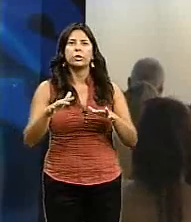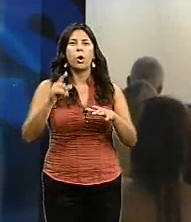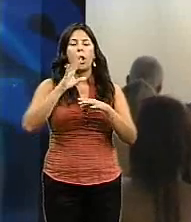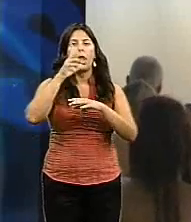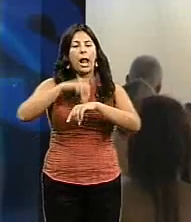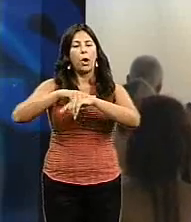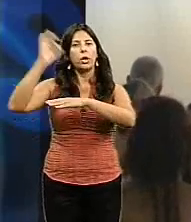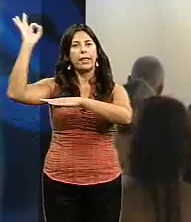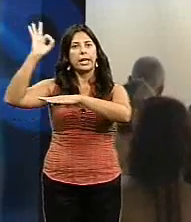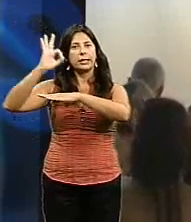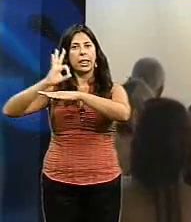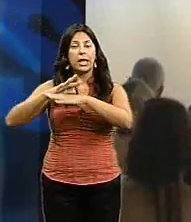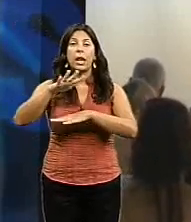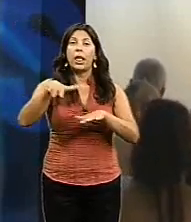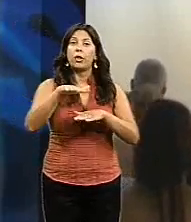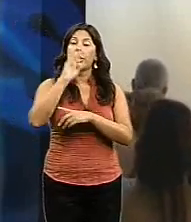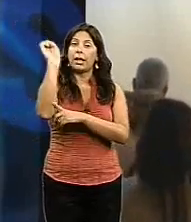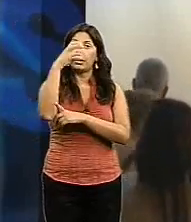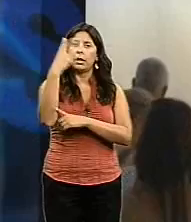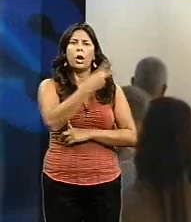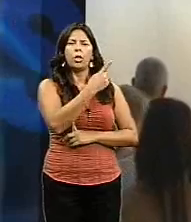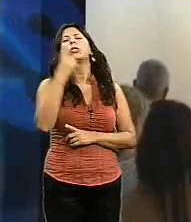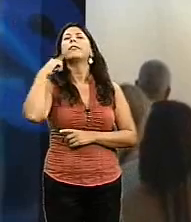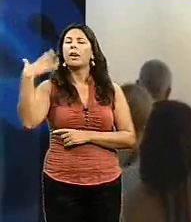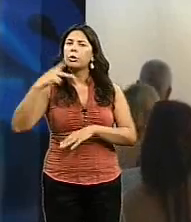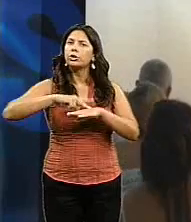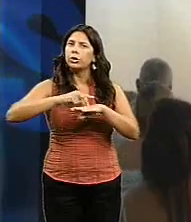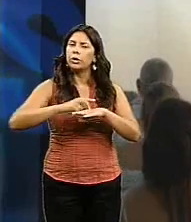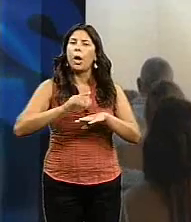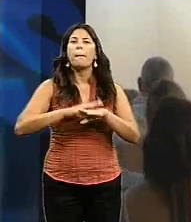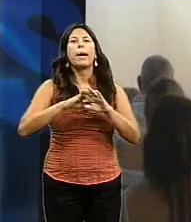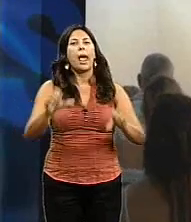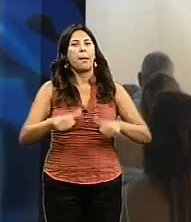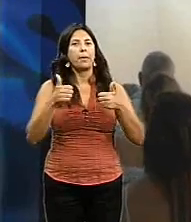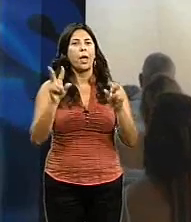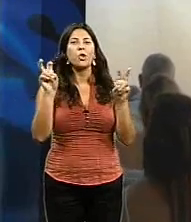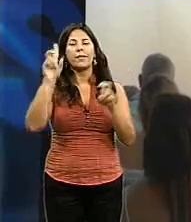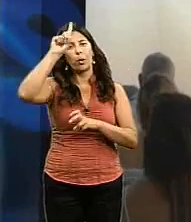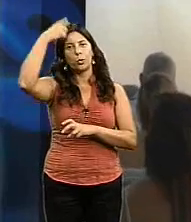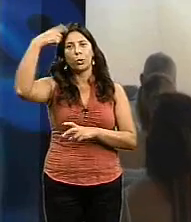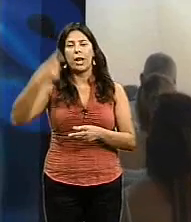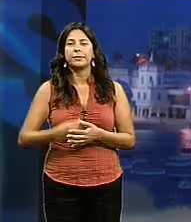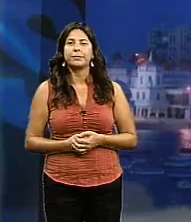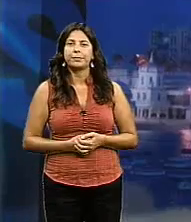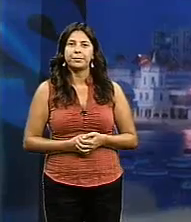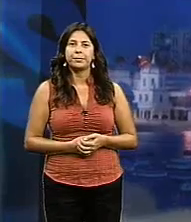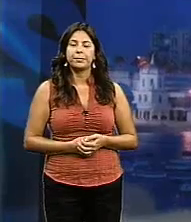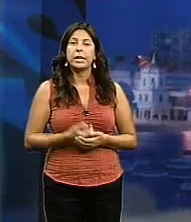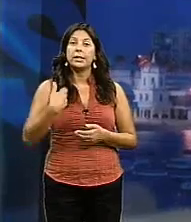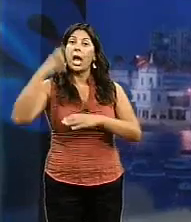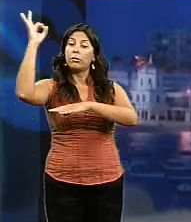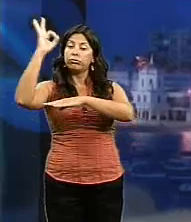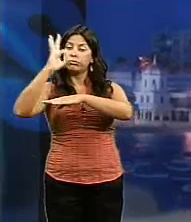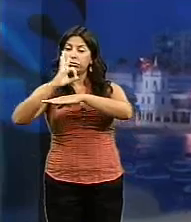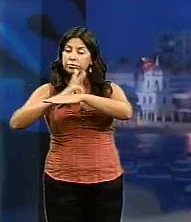en la caleta, coreógrafos de gran prestigio que se pusieron al servicio de esta novedosa iniciativa. Y ya oculto Lorenzo, los